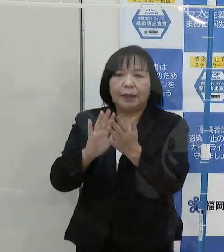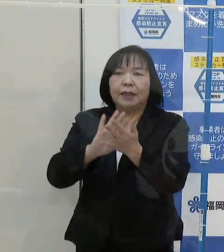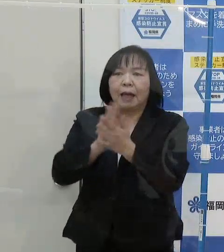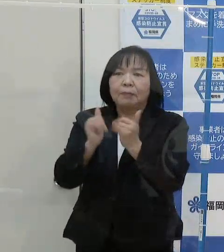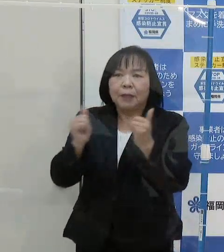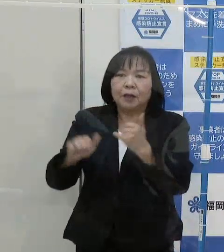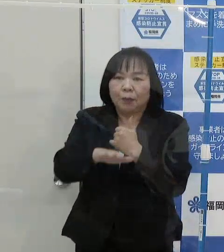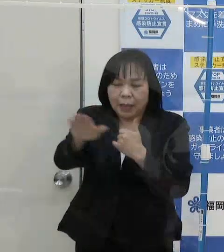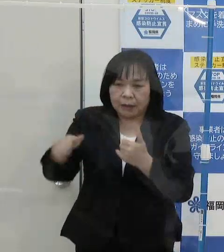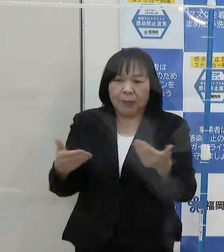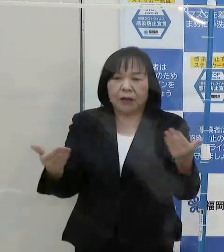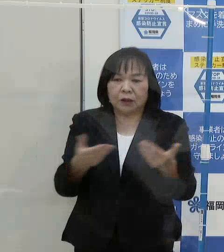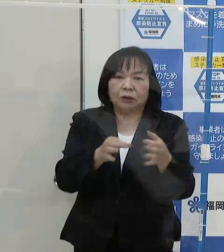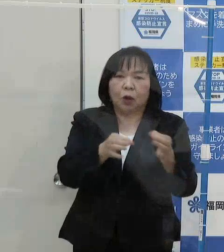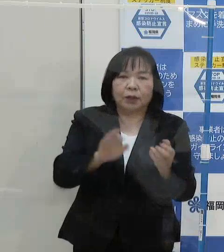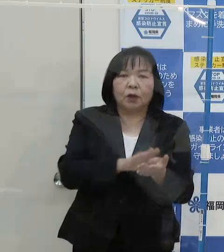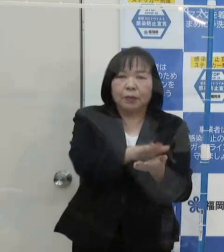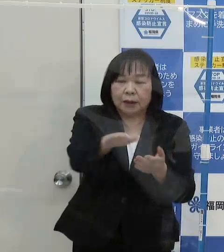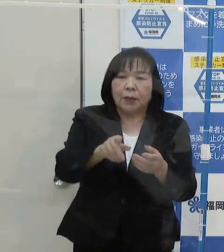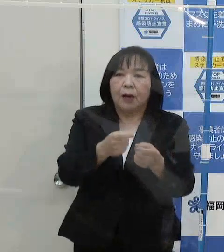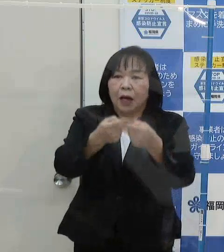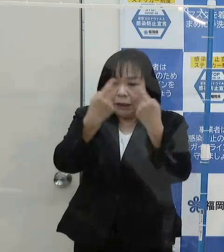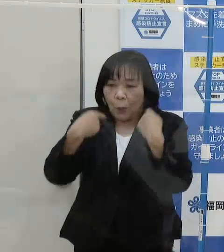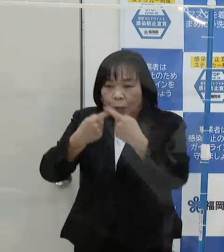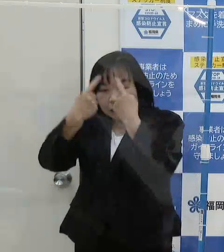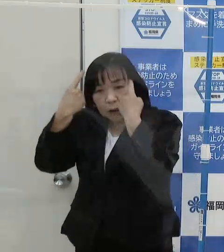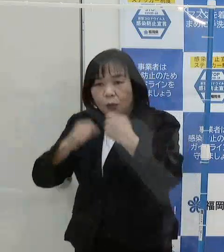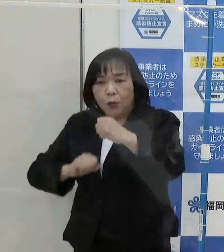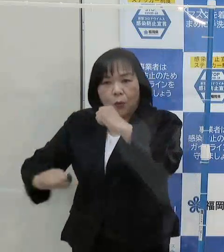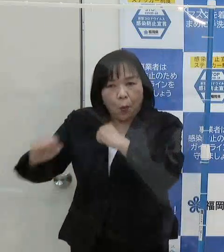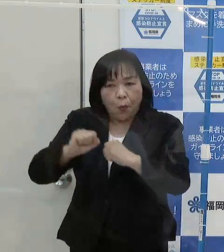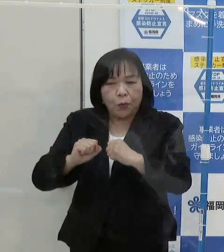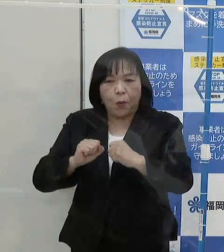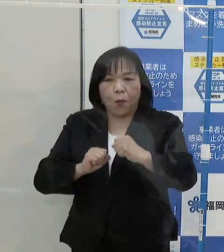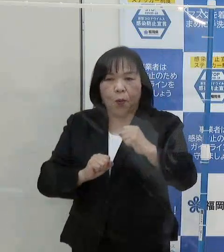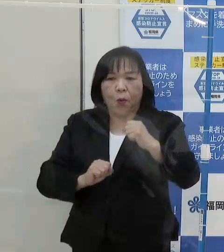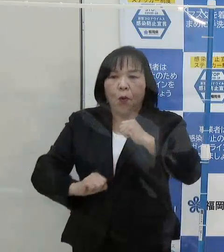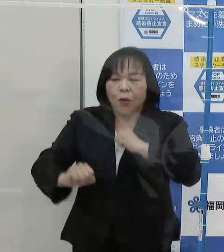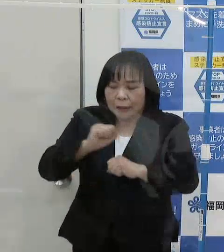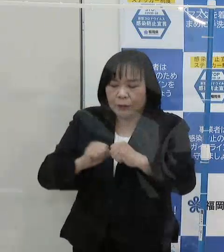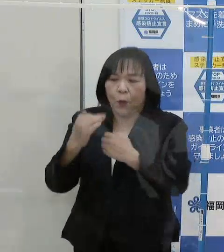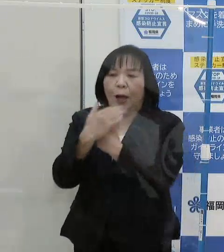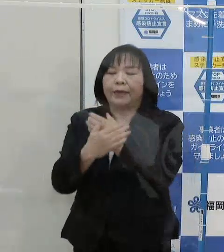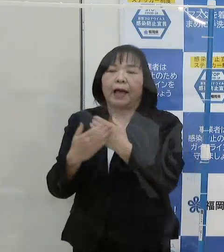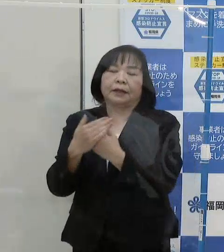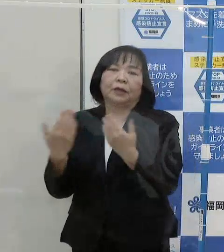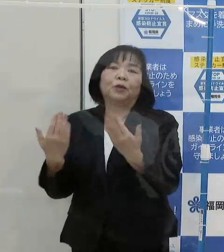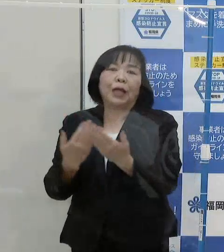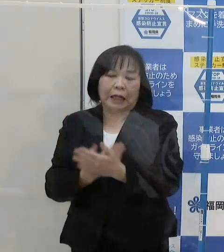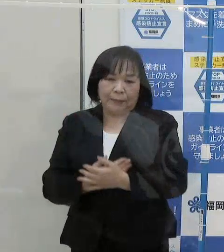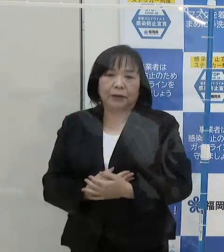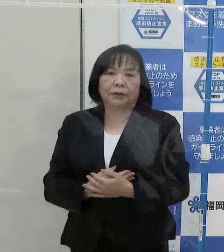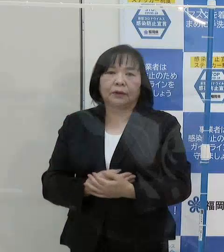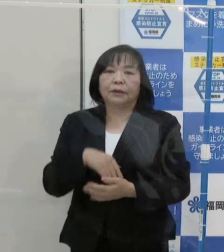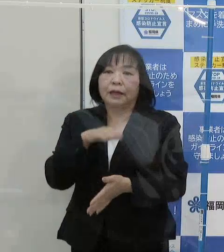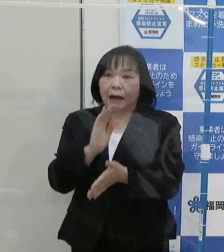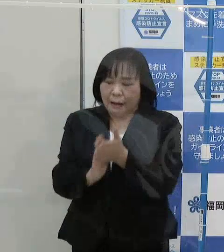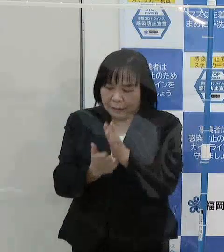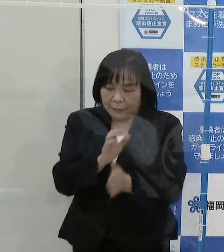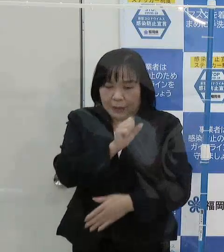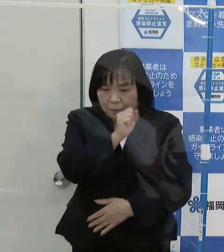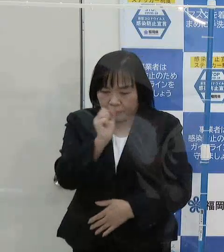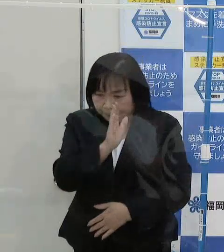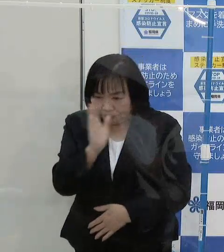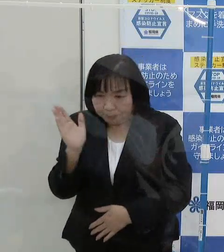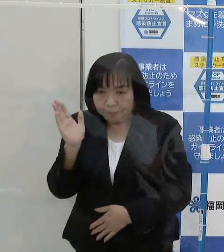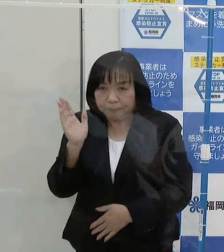様、事業者の皆様には、一人一人の行動、事業活動が大事なもんですから、改めてよろしくお